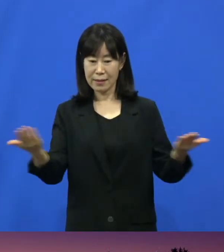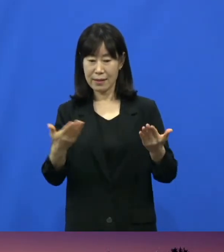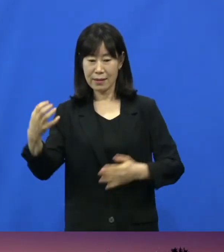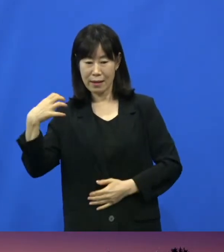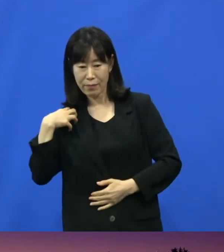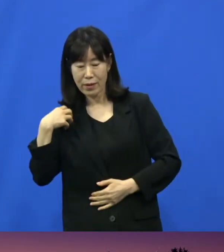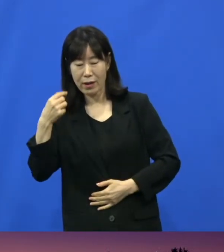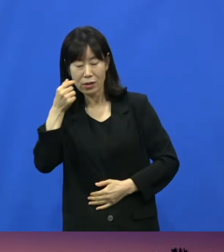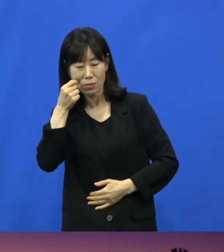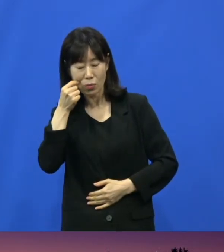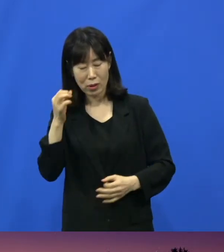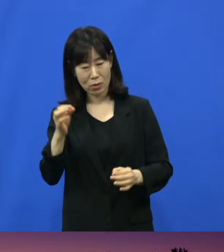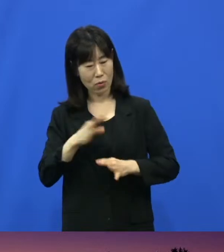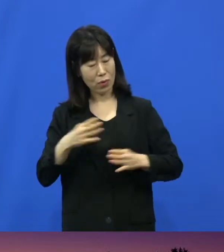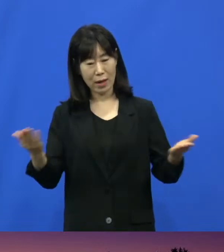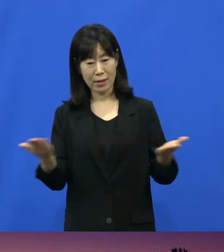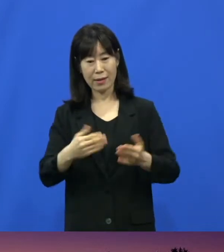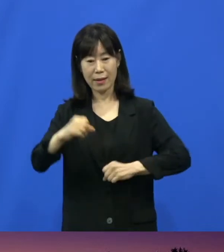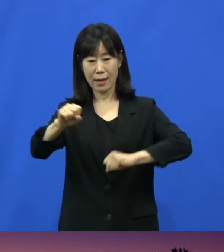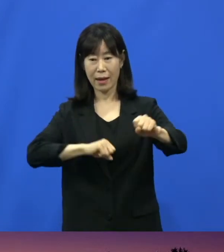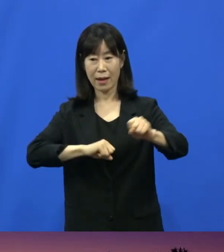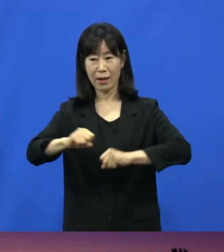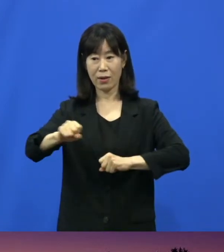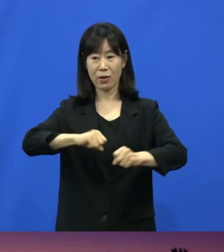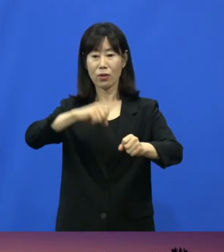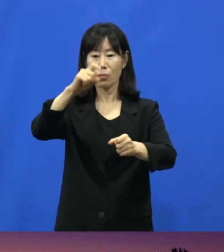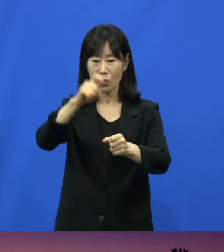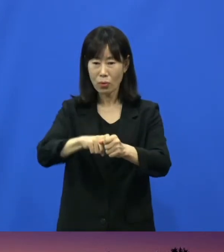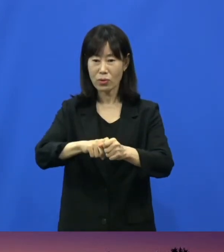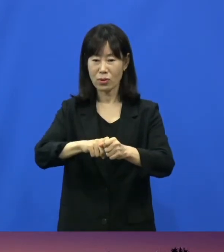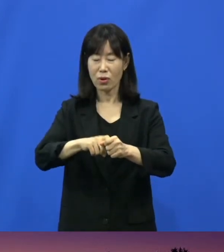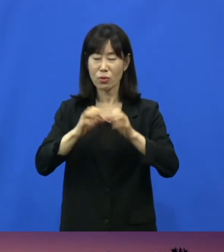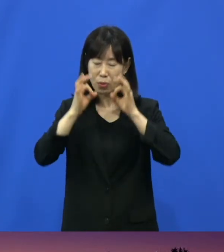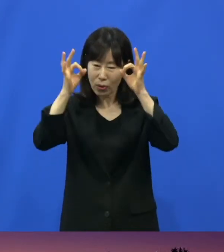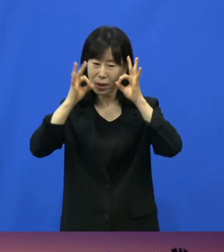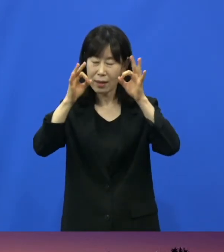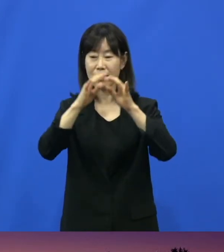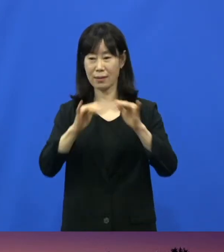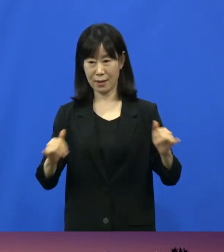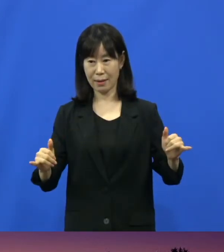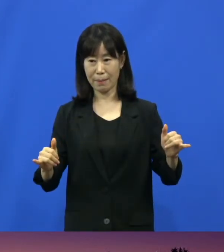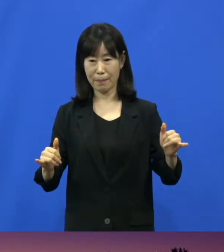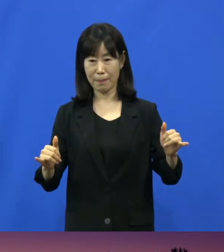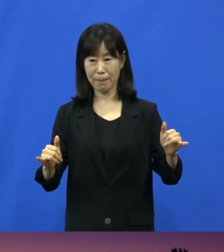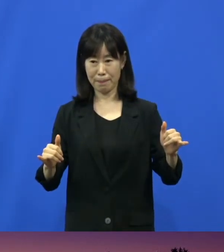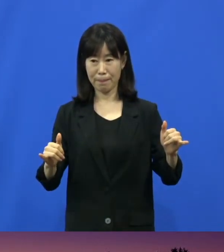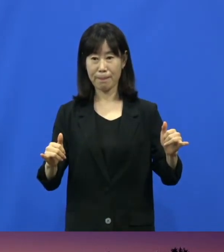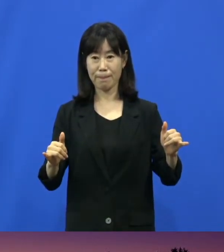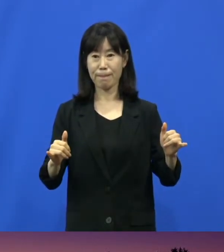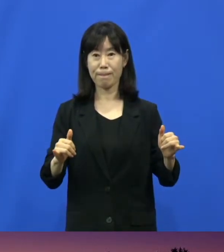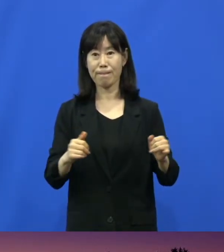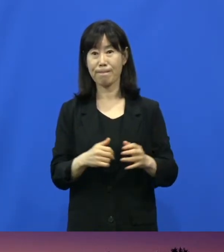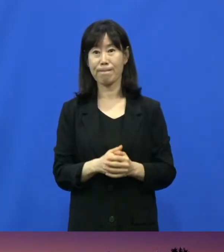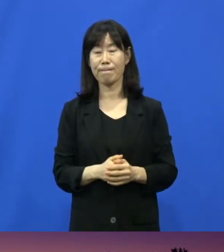일을 하려고 하는 사람들. 또 내가 그것을 힘쓰지 않겠다는 얘기예요.